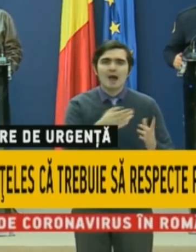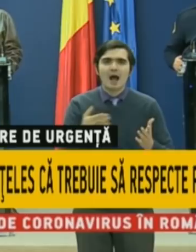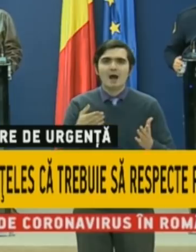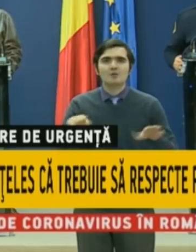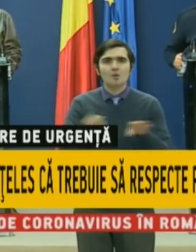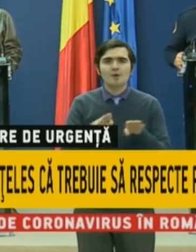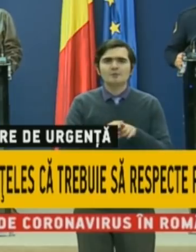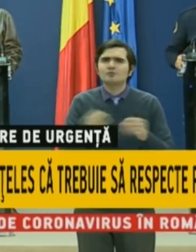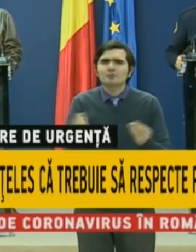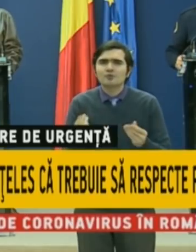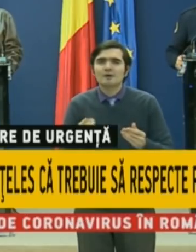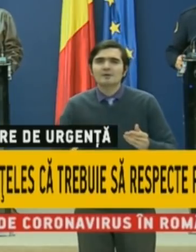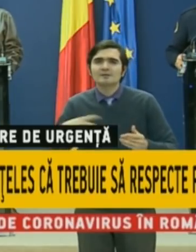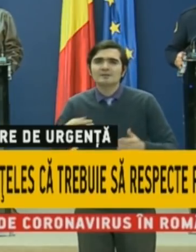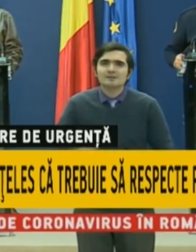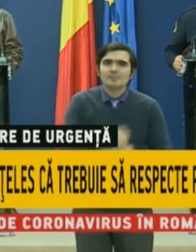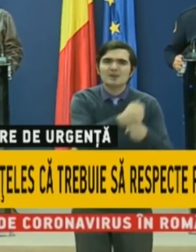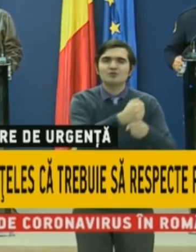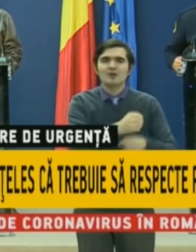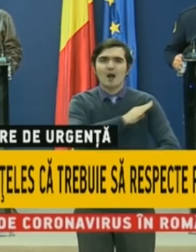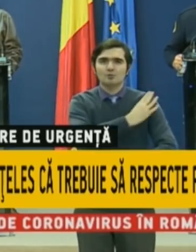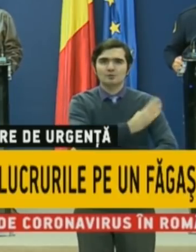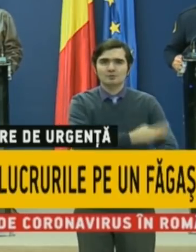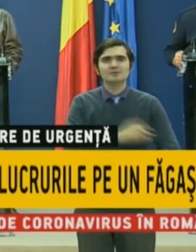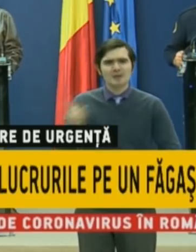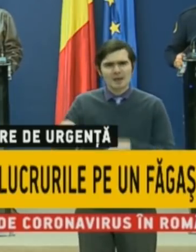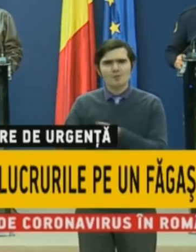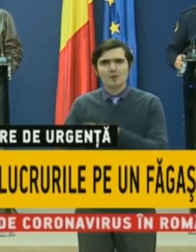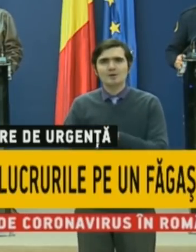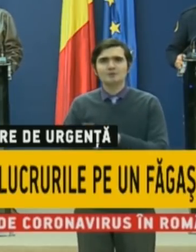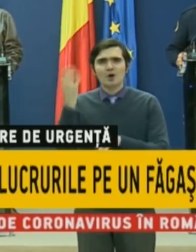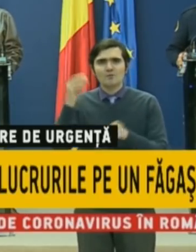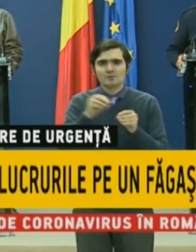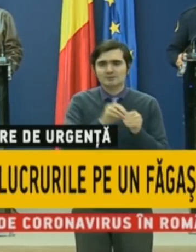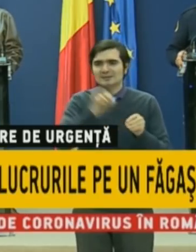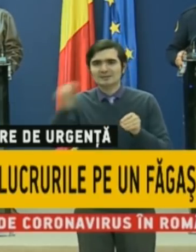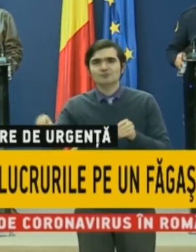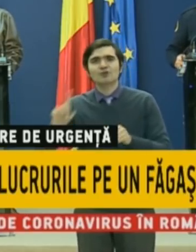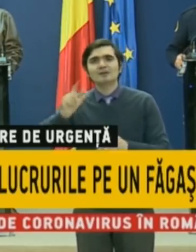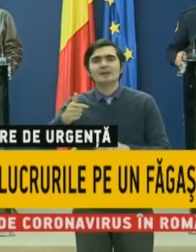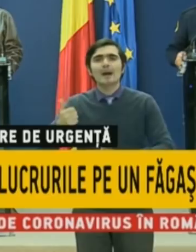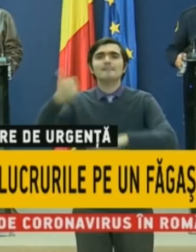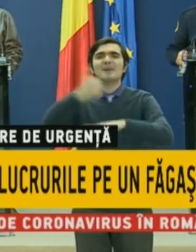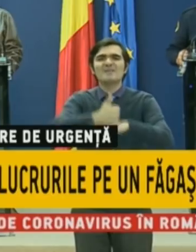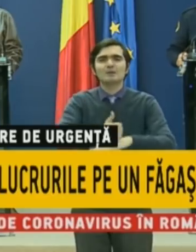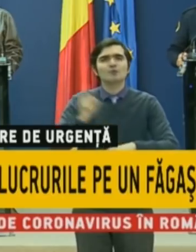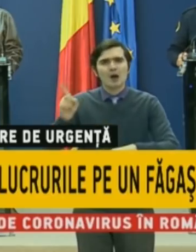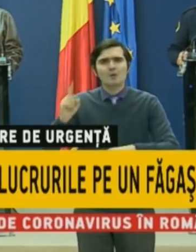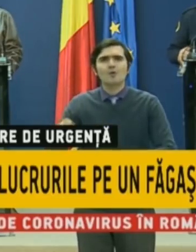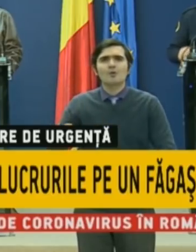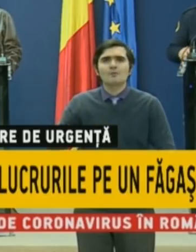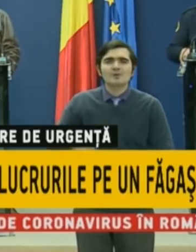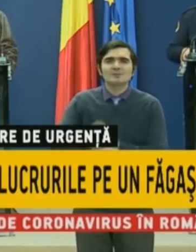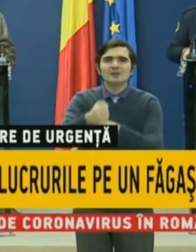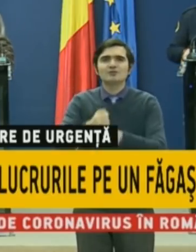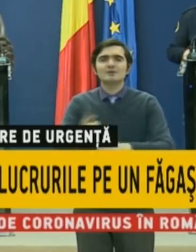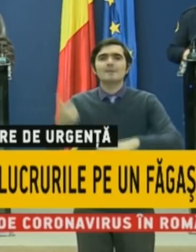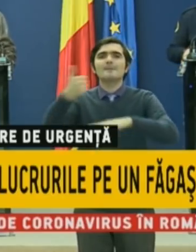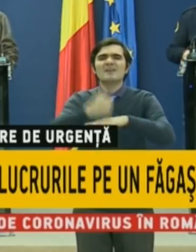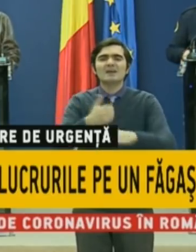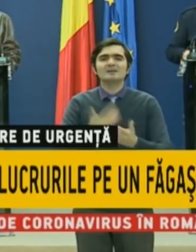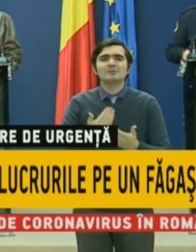să vină în sprijinul autorităților. Ei au fost detașați la prefecturi, unde vor veni în sprijin pentru prefecți ca să